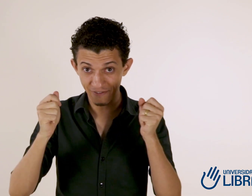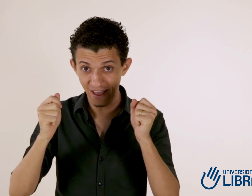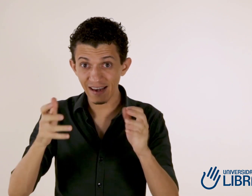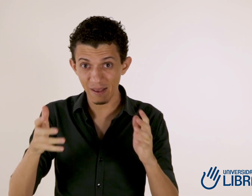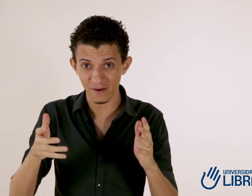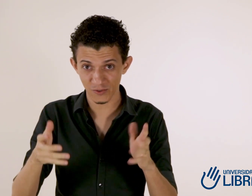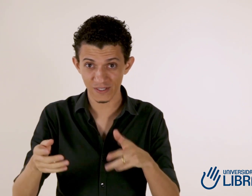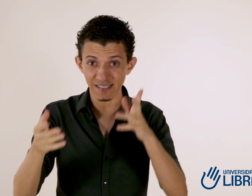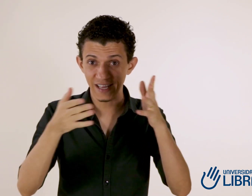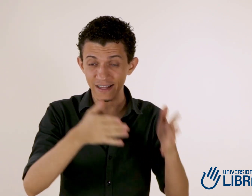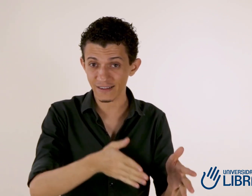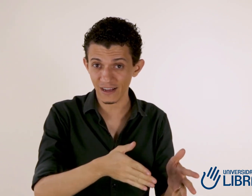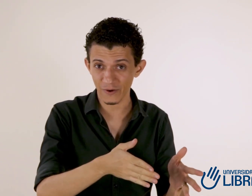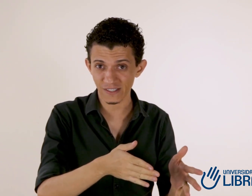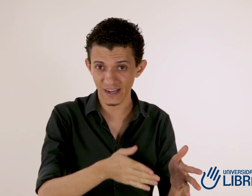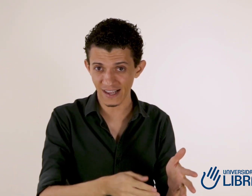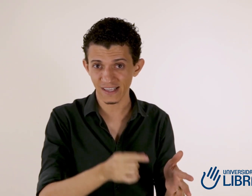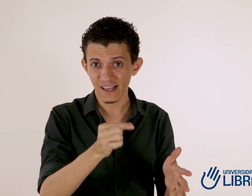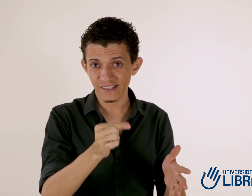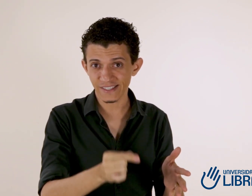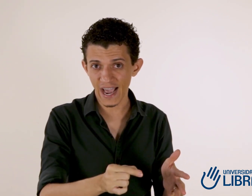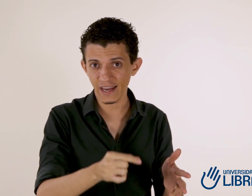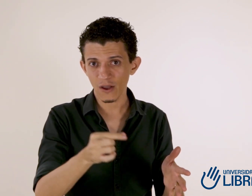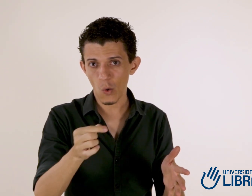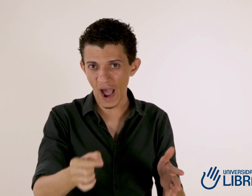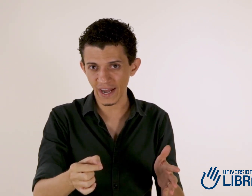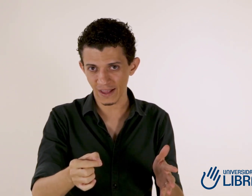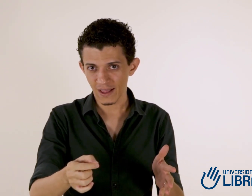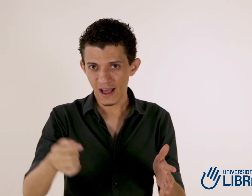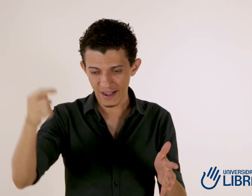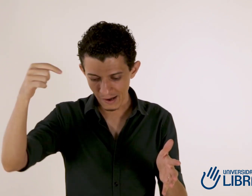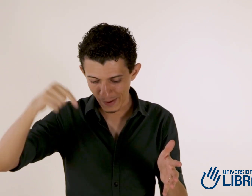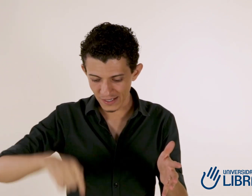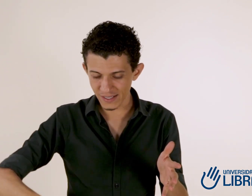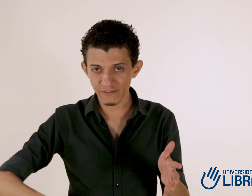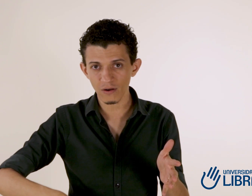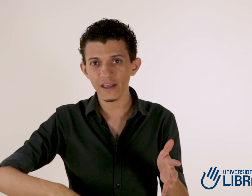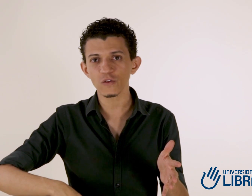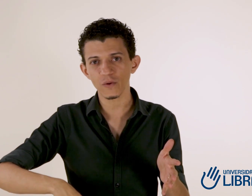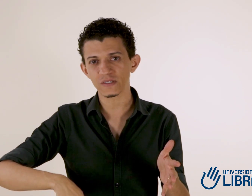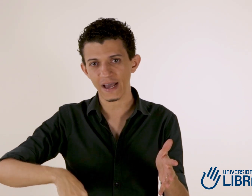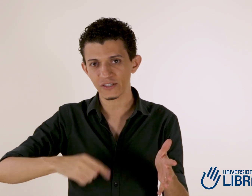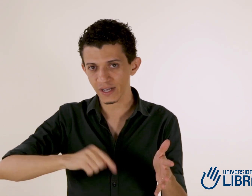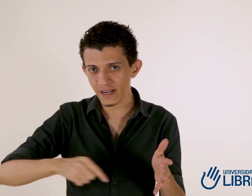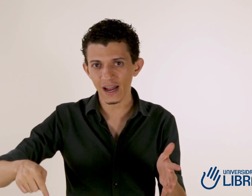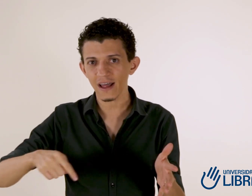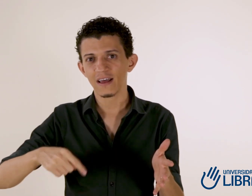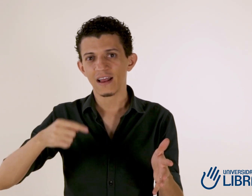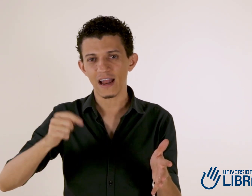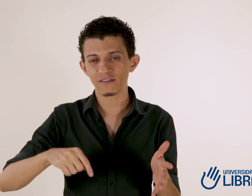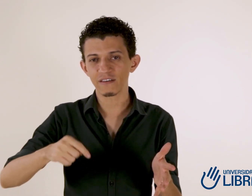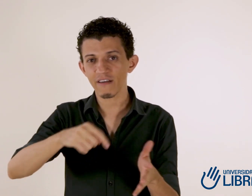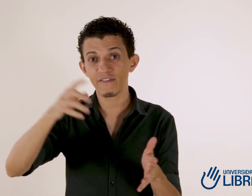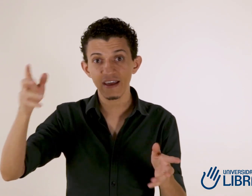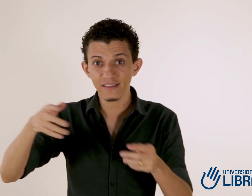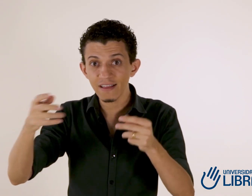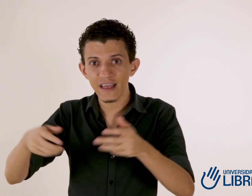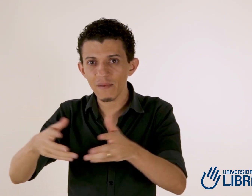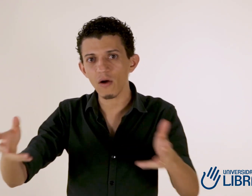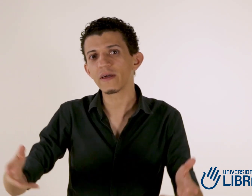em Libras, usa a escrita da língua de sinais, Sign Writing. Aqui abaixo deve ter o link do meu site, entra lá. Lá você vai ver e entender melhor o